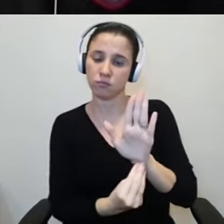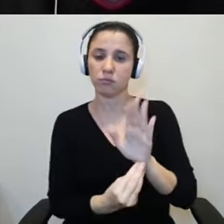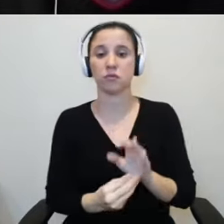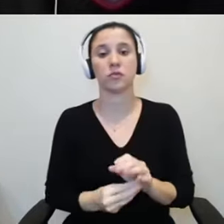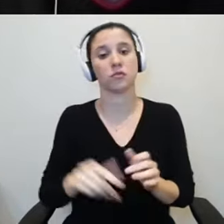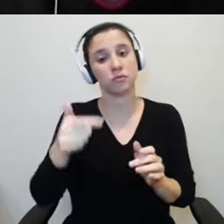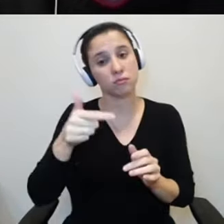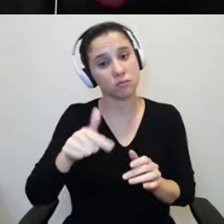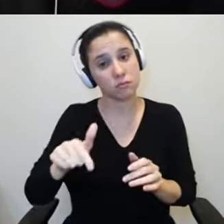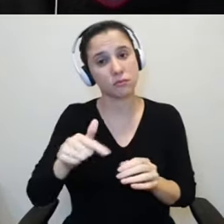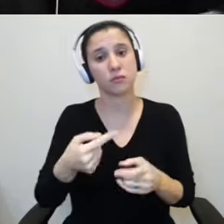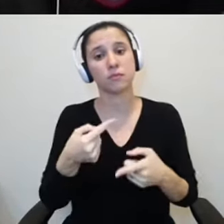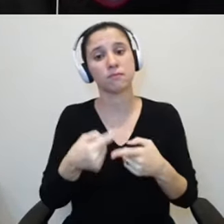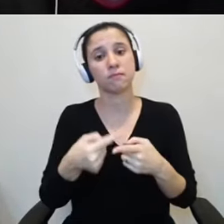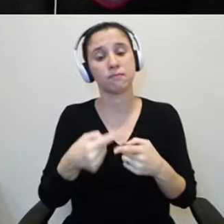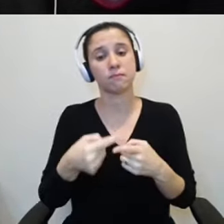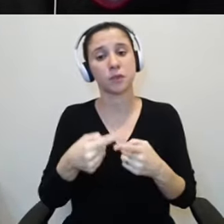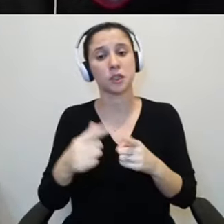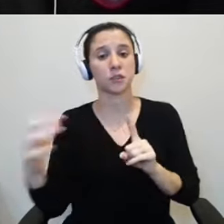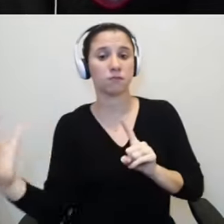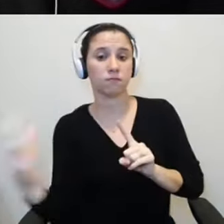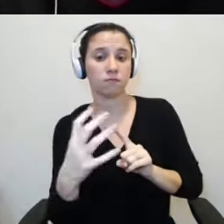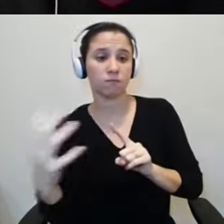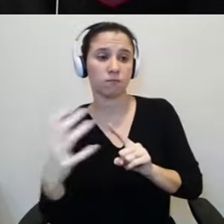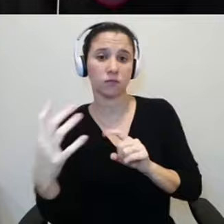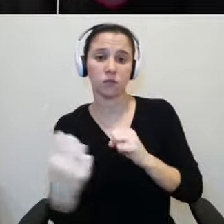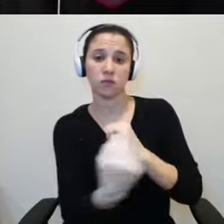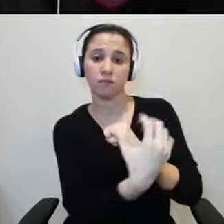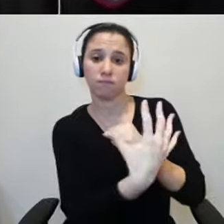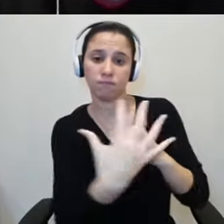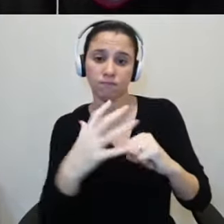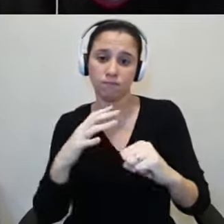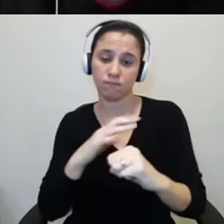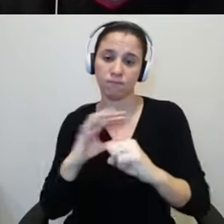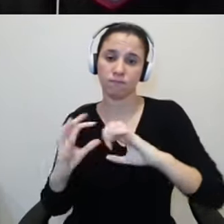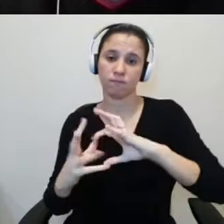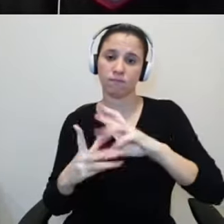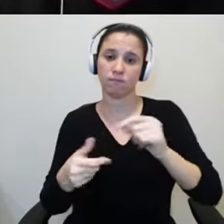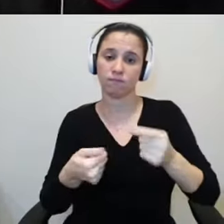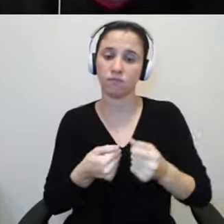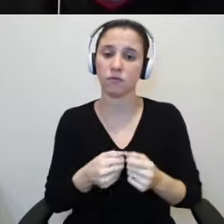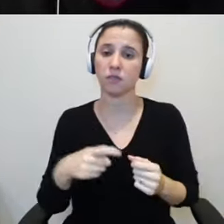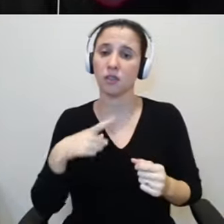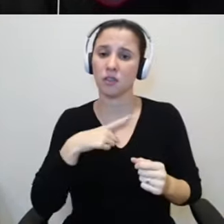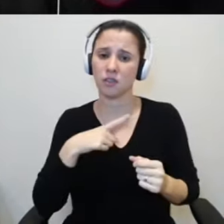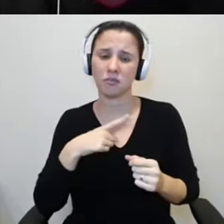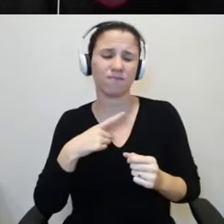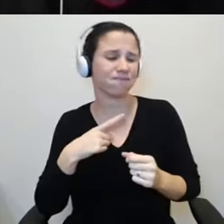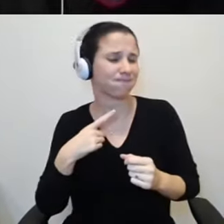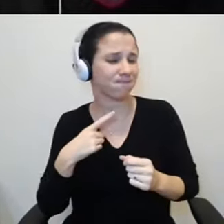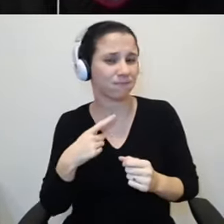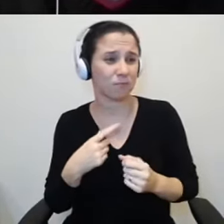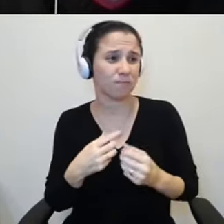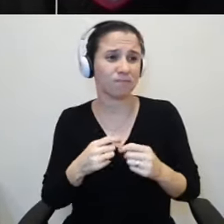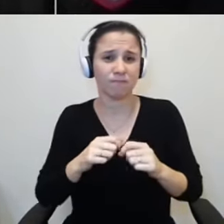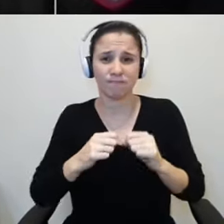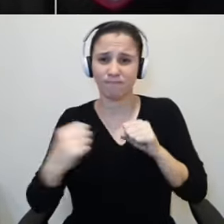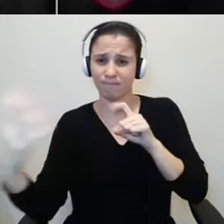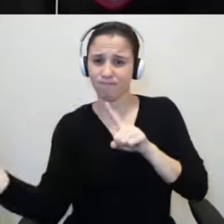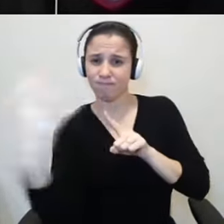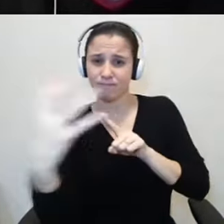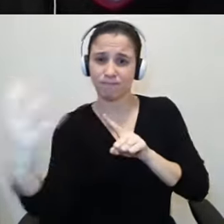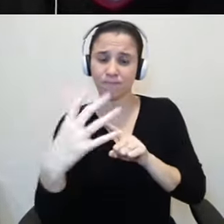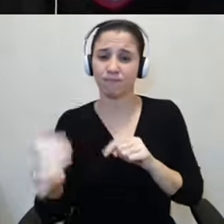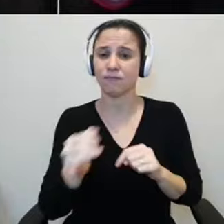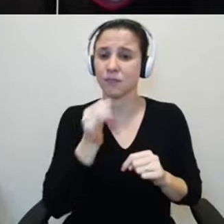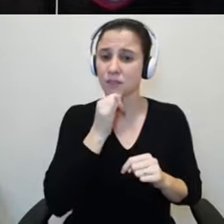dessa pandemia e de tudo o que está acontecendo, ele é muito grande. Assim, da questão saúde